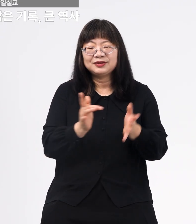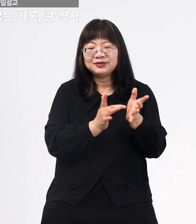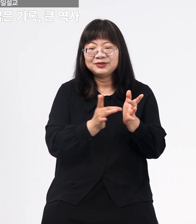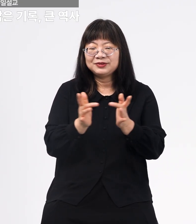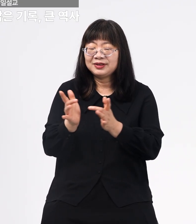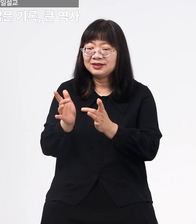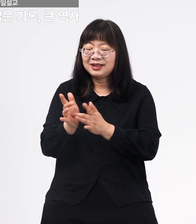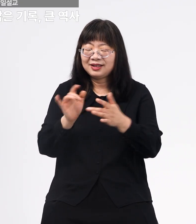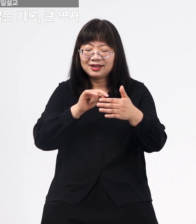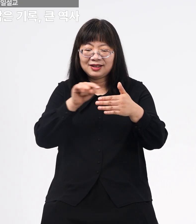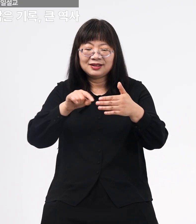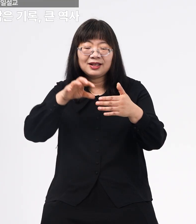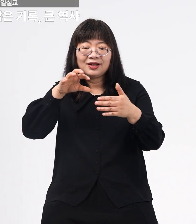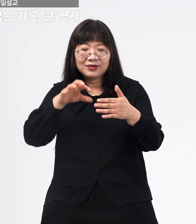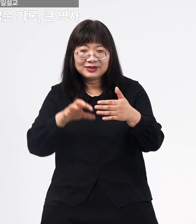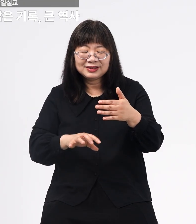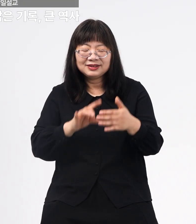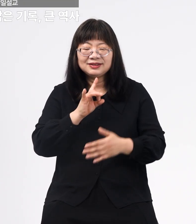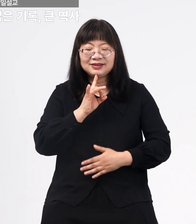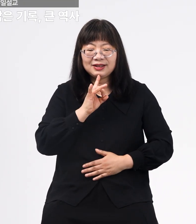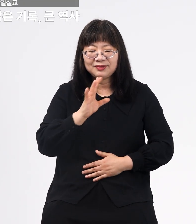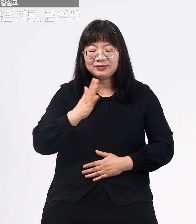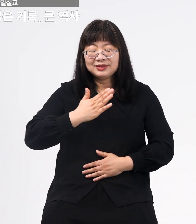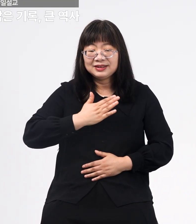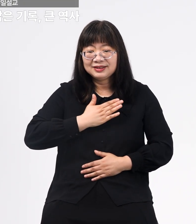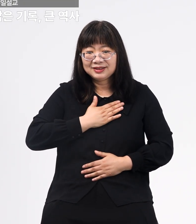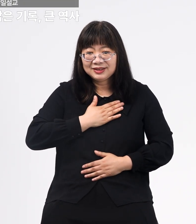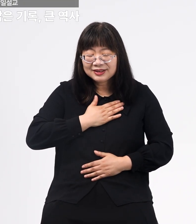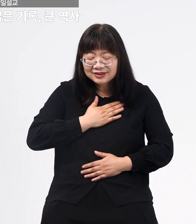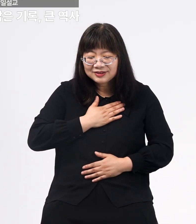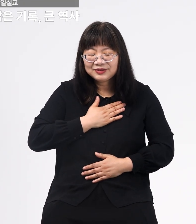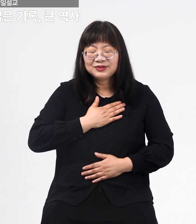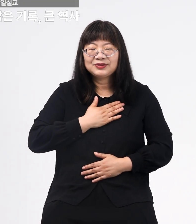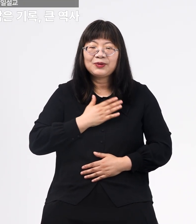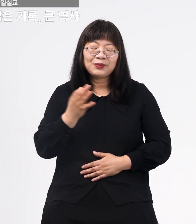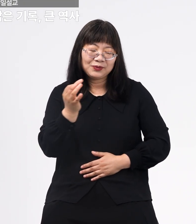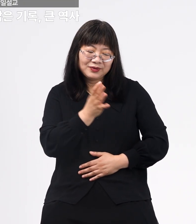예수 안에 오직 나는